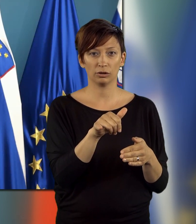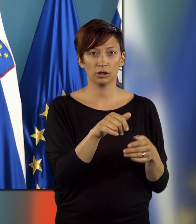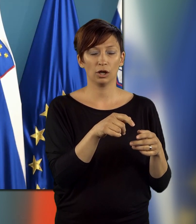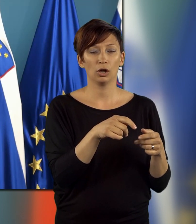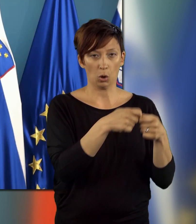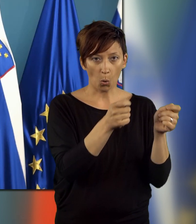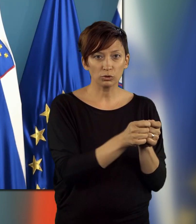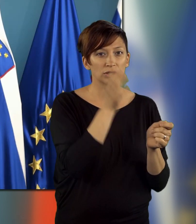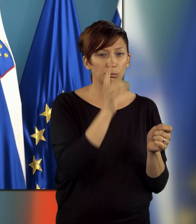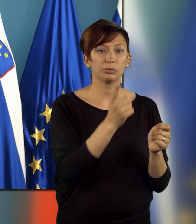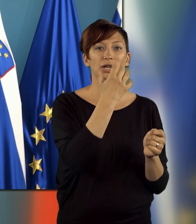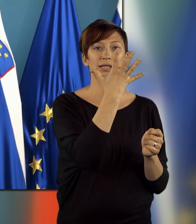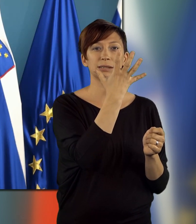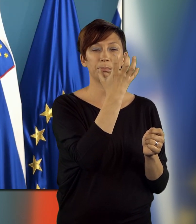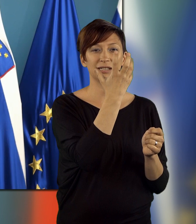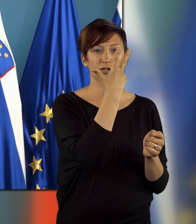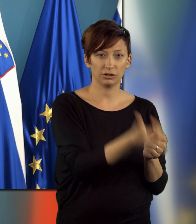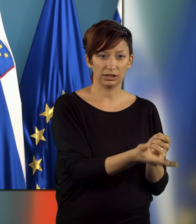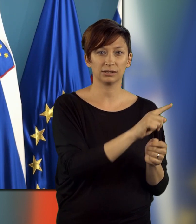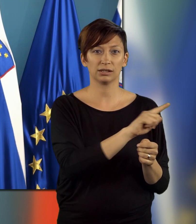bo povišala z 530 na